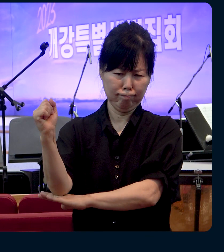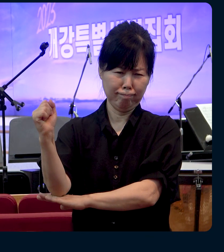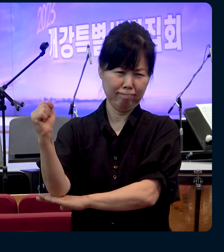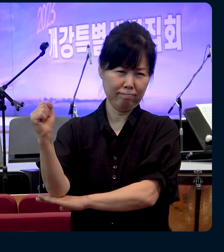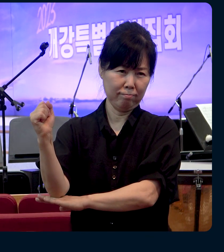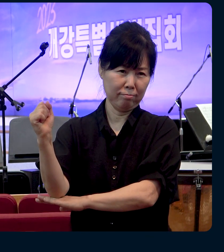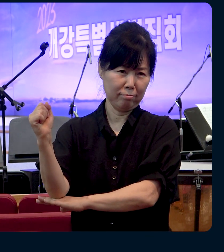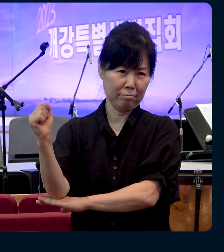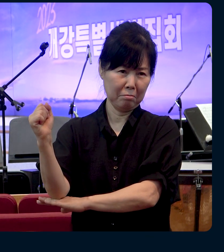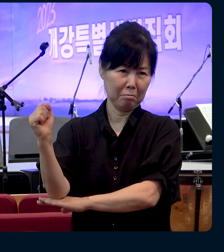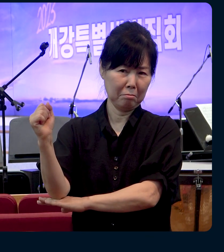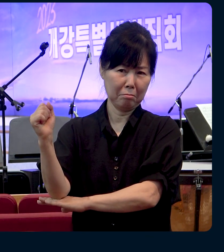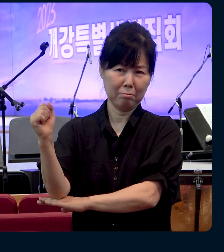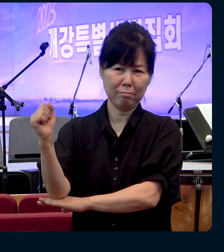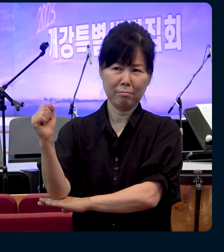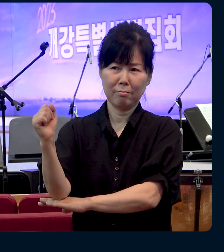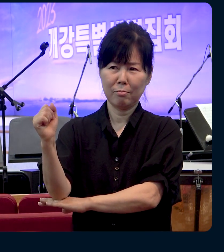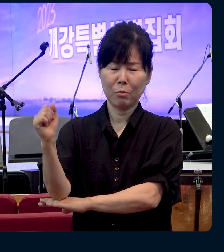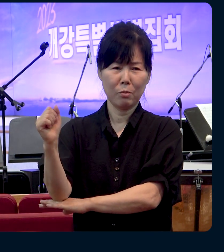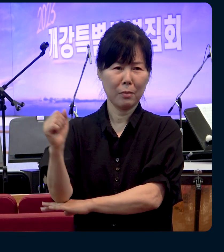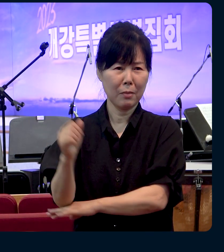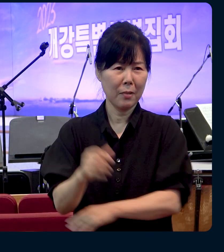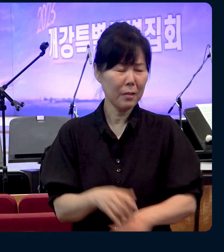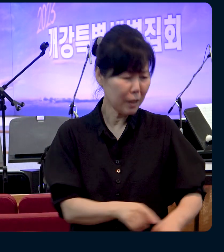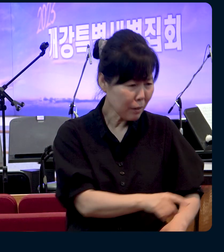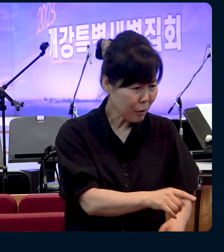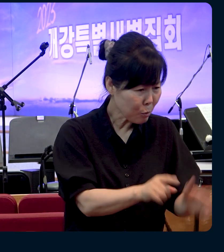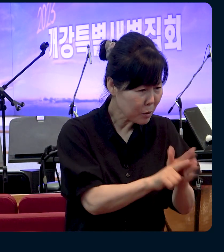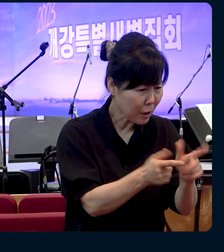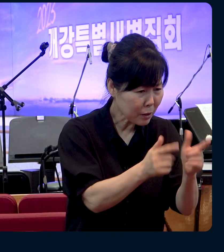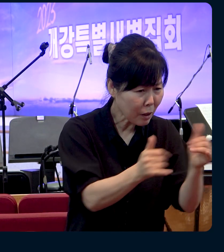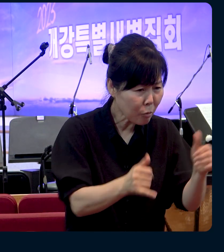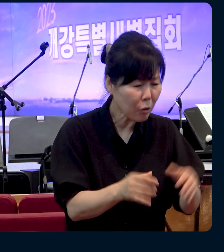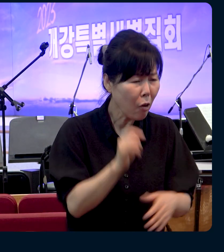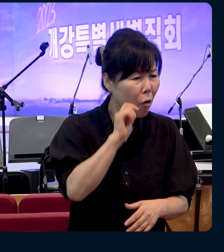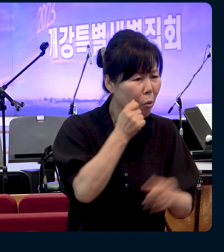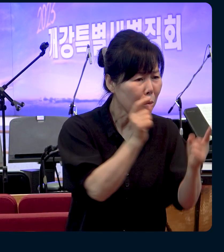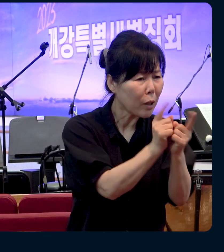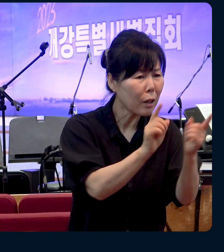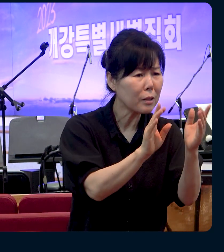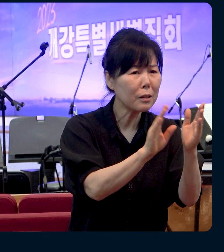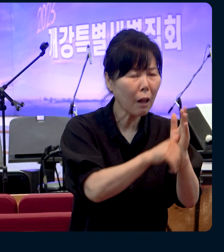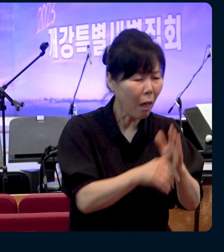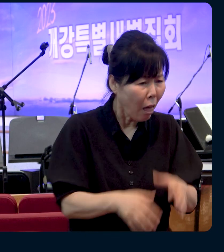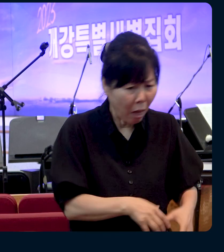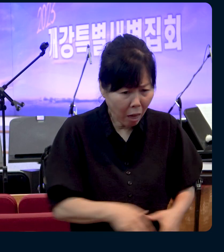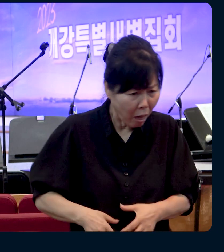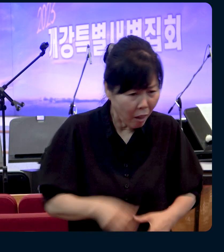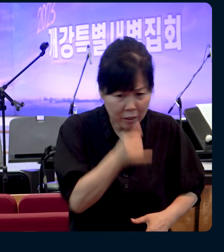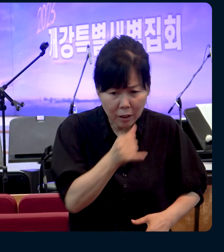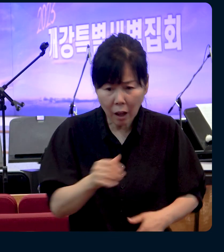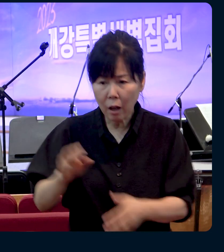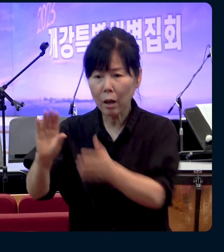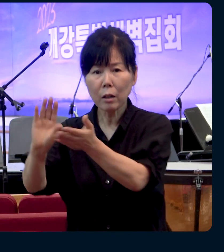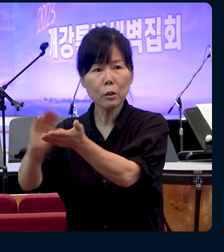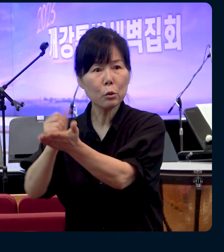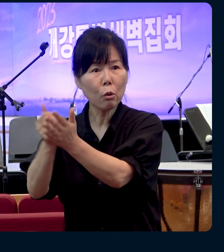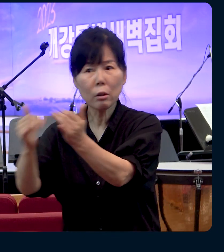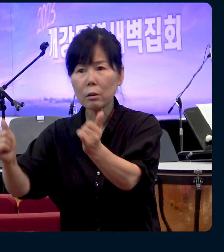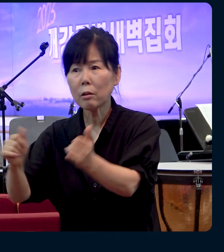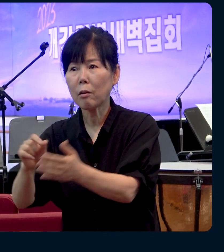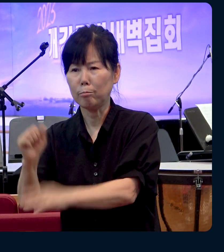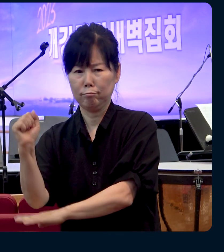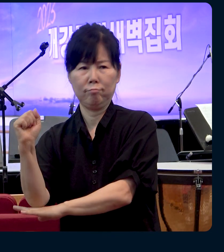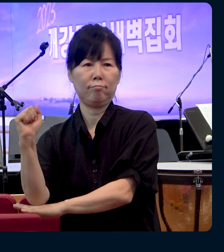자기들은 알거든요. 자기들은 얼마나 왔다 갔다 하는지. 특별히 어려움과 고난이 왔을 때 그리스도를 보면서 정말